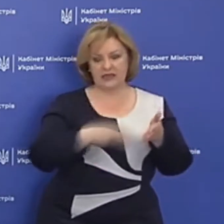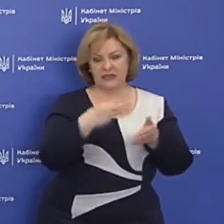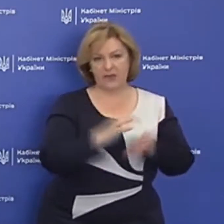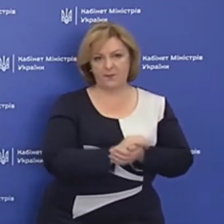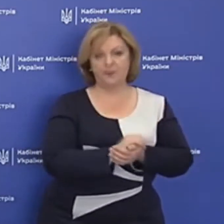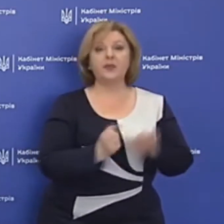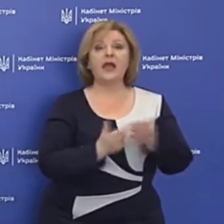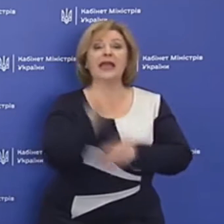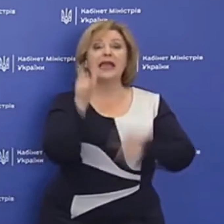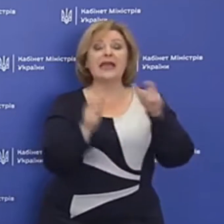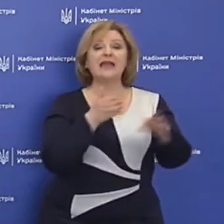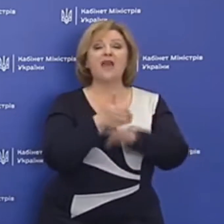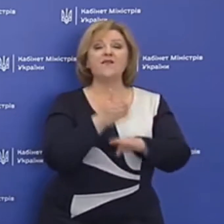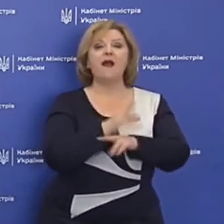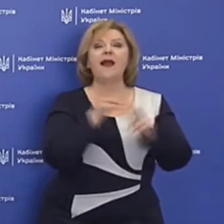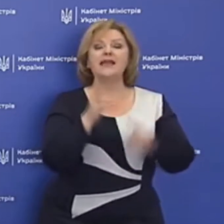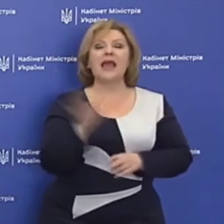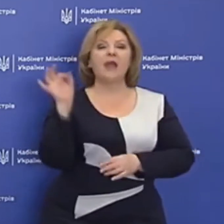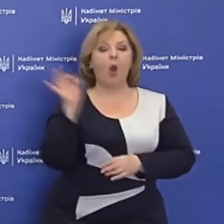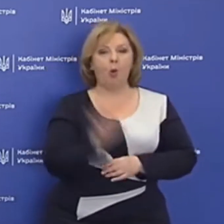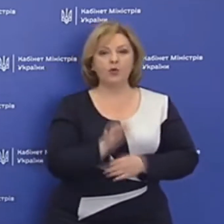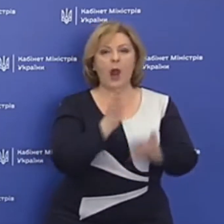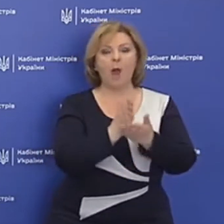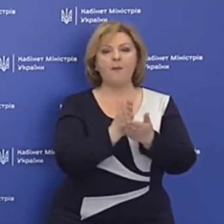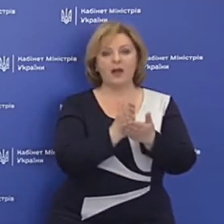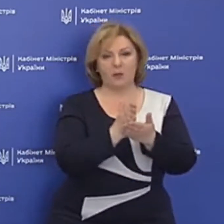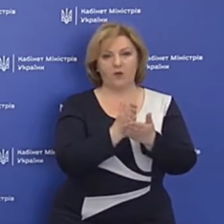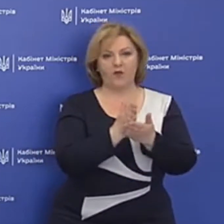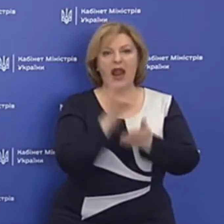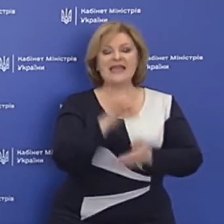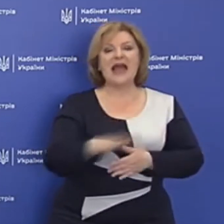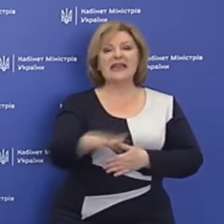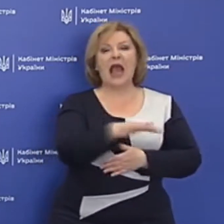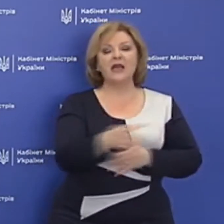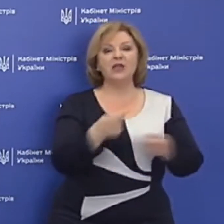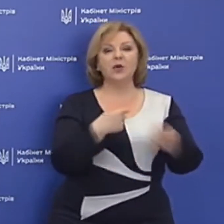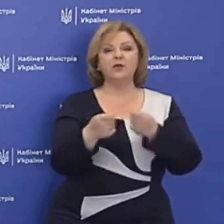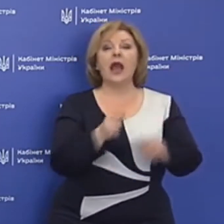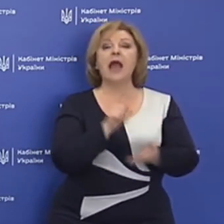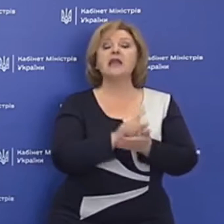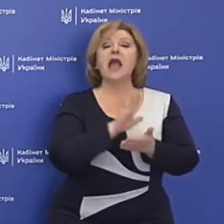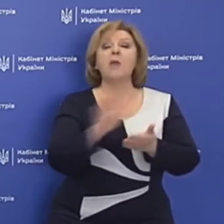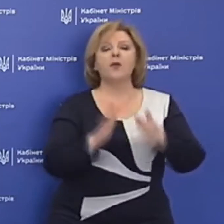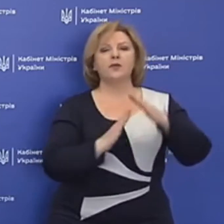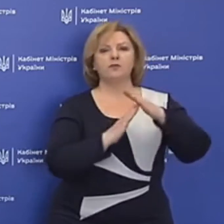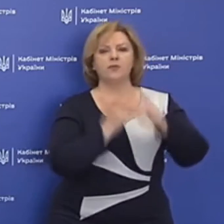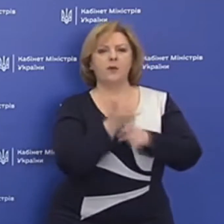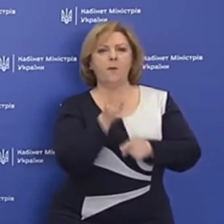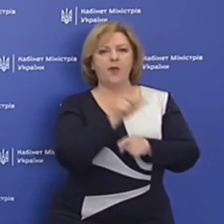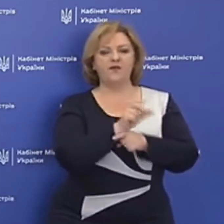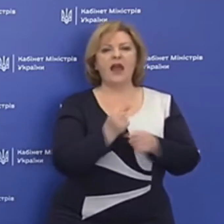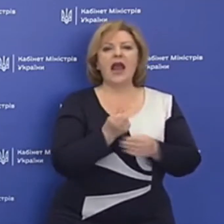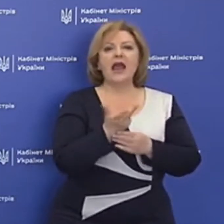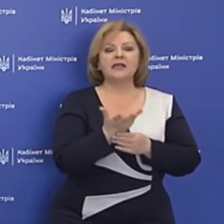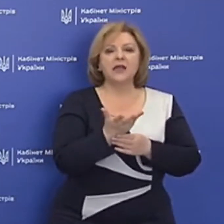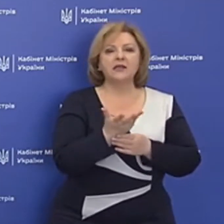Кількість відвідувачів, які одночасно перебувають на території ринку, не повинна перевищувати кількості